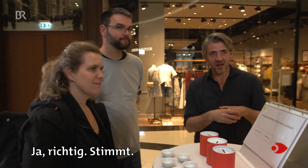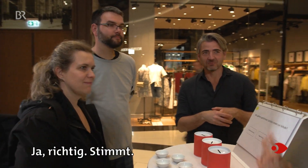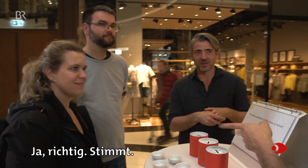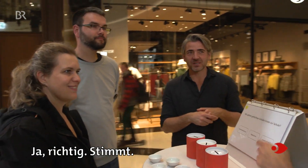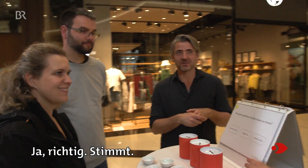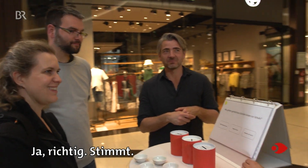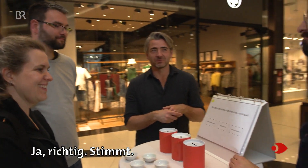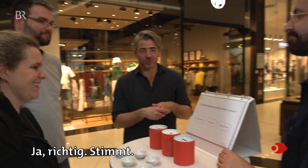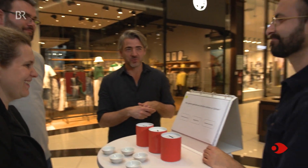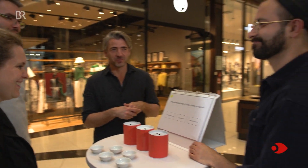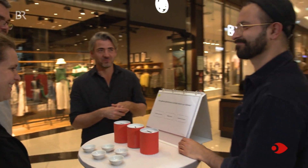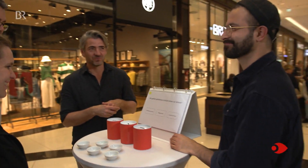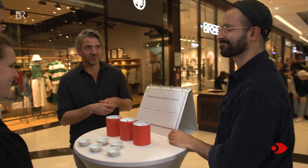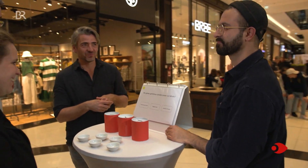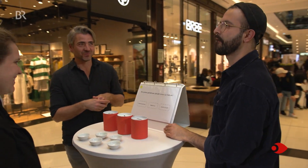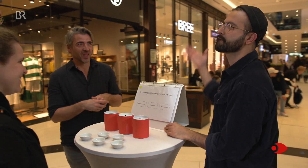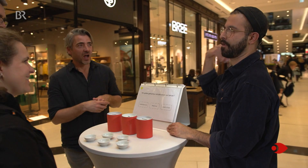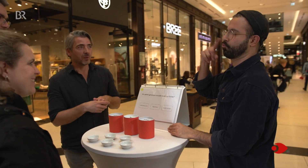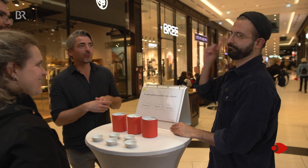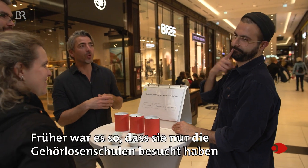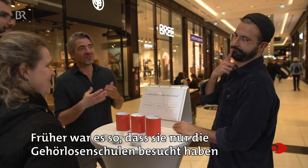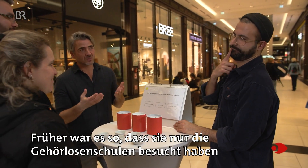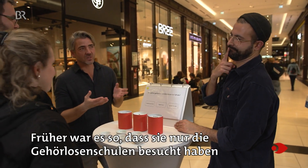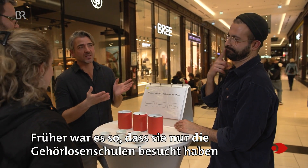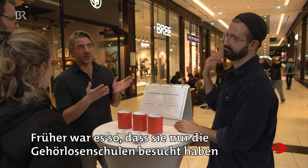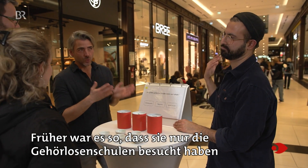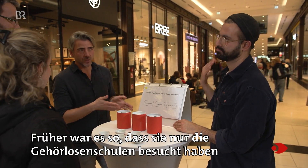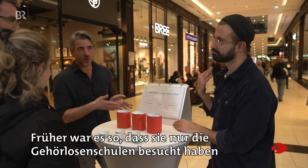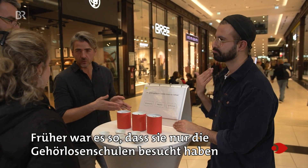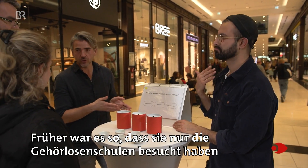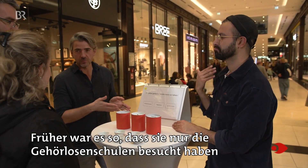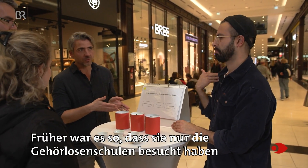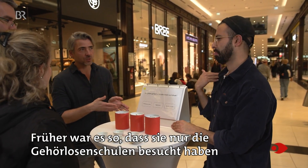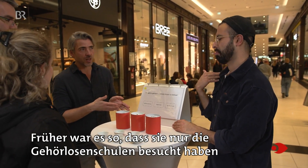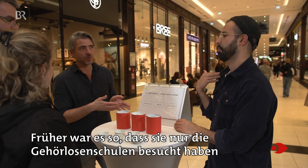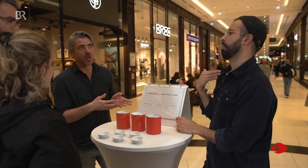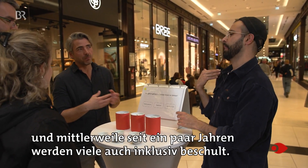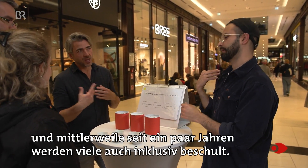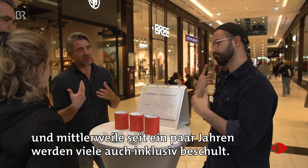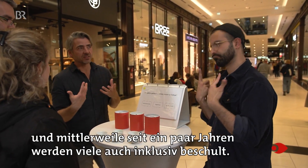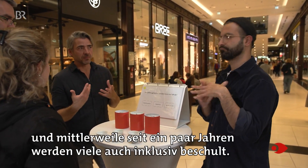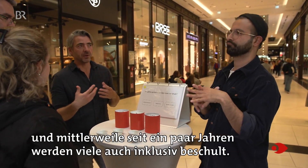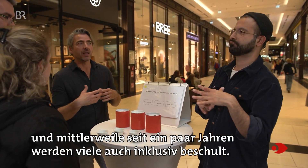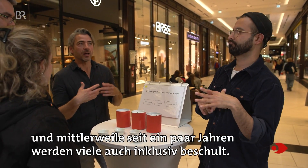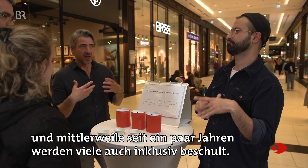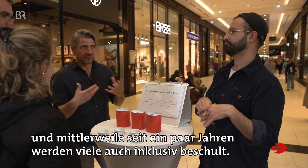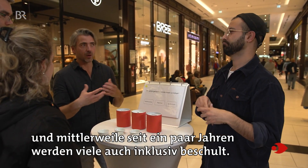Ja, richtig. Stimmt. Früher war es so, dass sie halt nur die Gehörlosenschulen besucht haben und mittlerweile seit ein paar Jahren werden auch